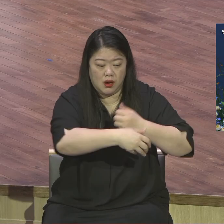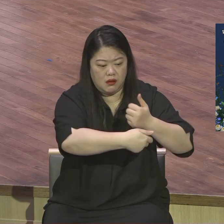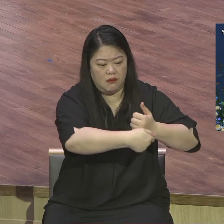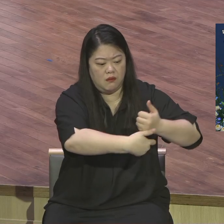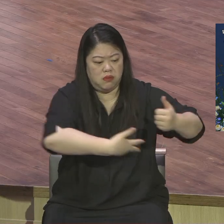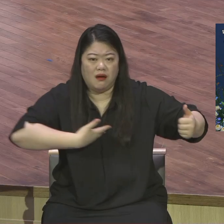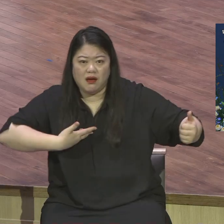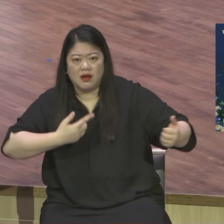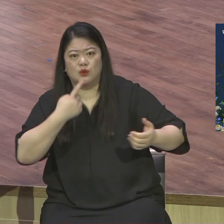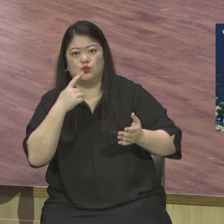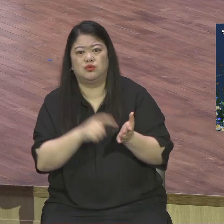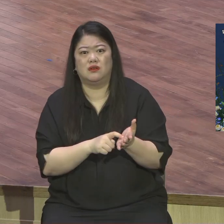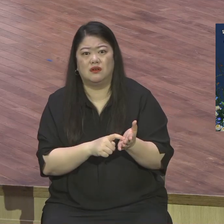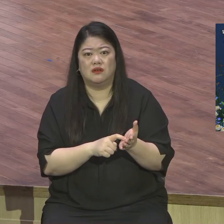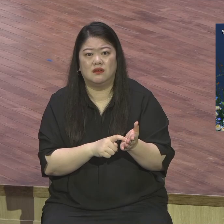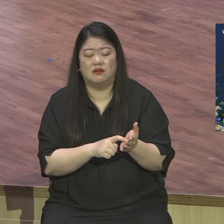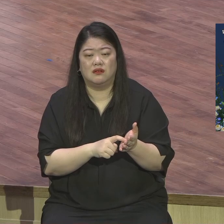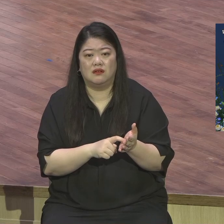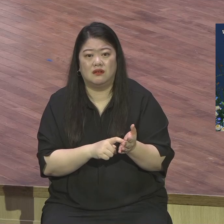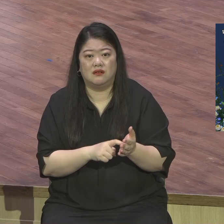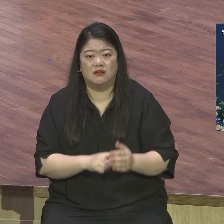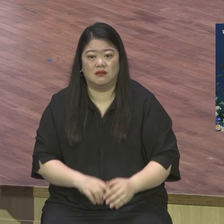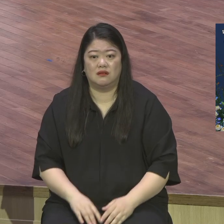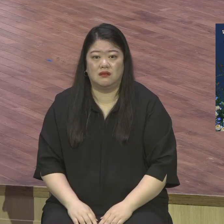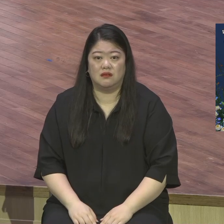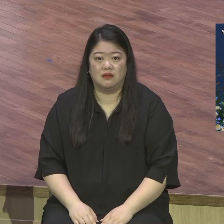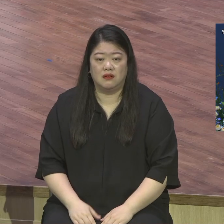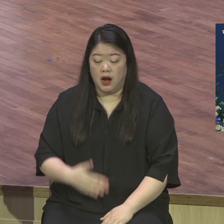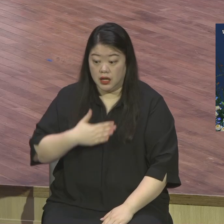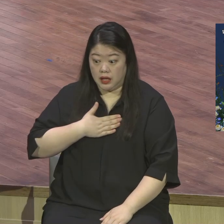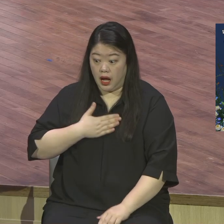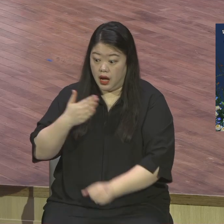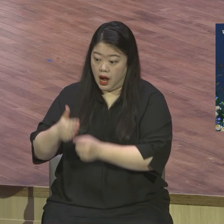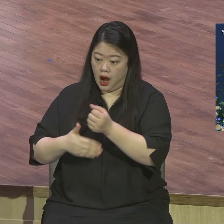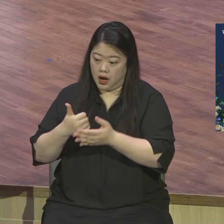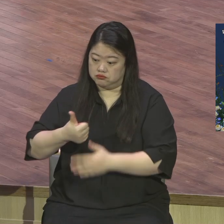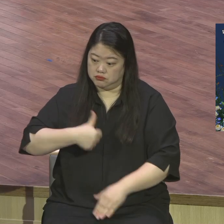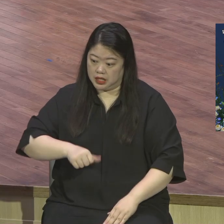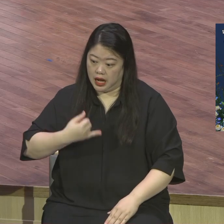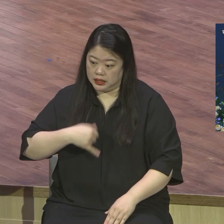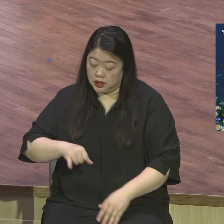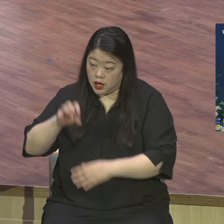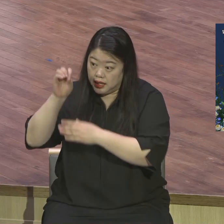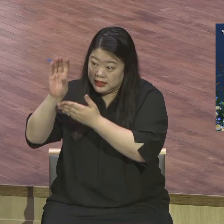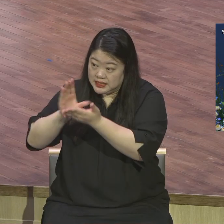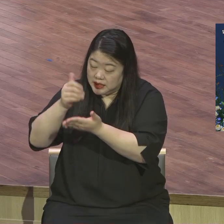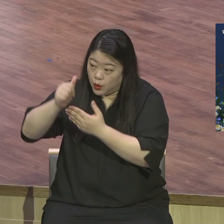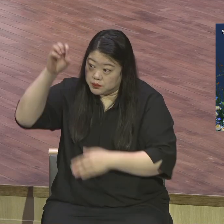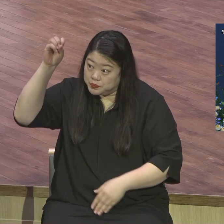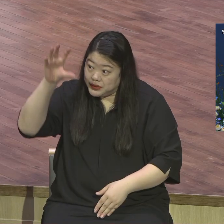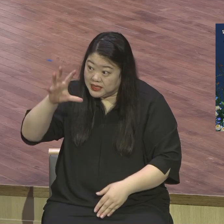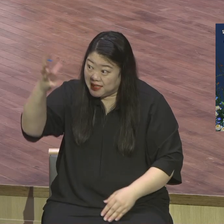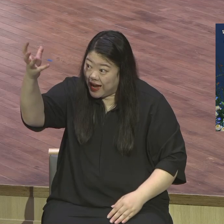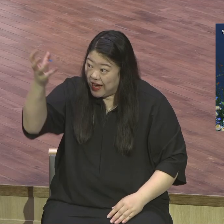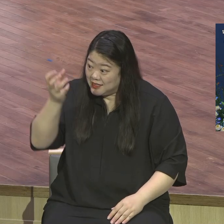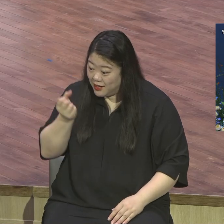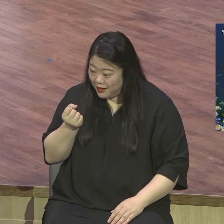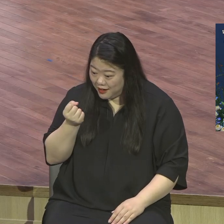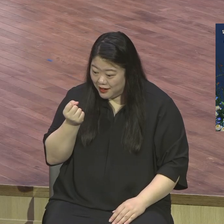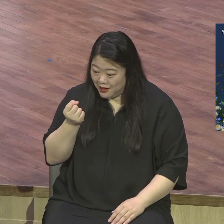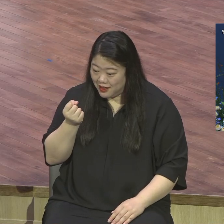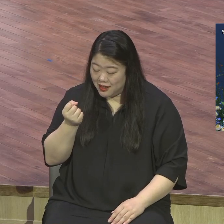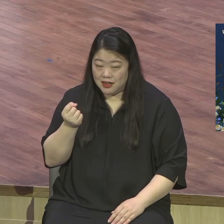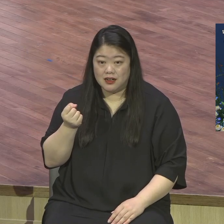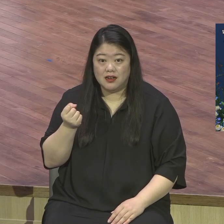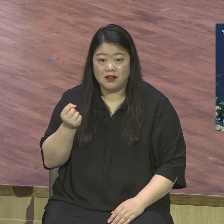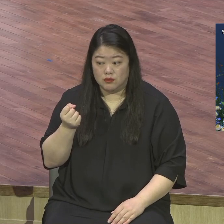어마어마한 신부 강원실을 주었는데 하나도 못 쓰잖아요 본인이 예수만 영접했지